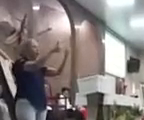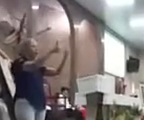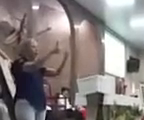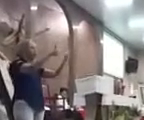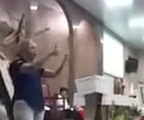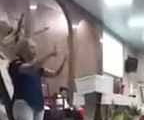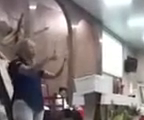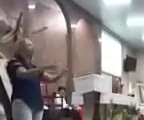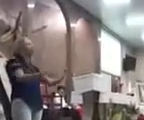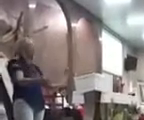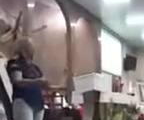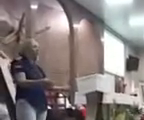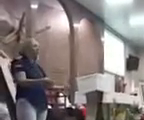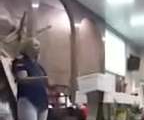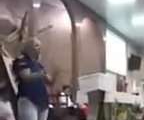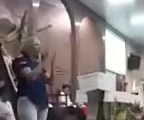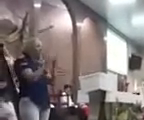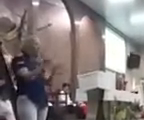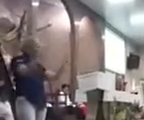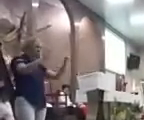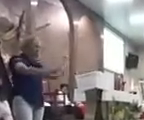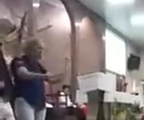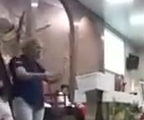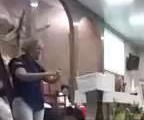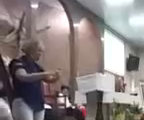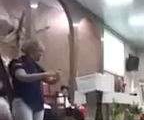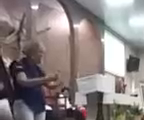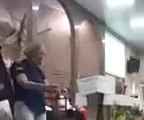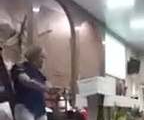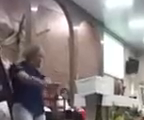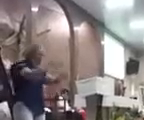casa. Olha aí, ó. Temos